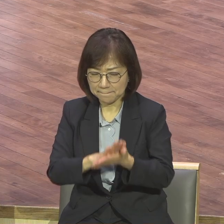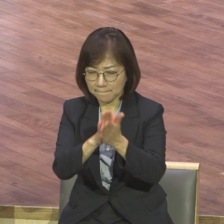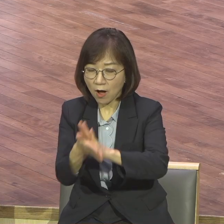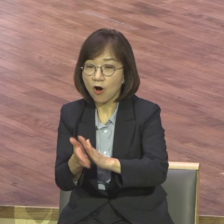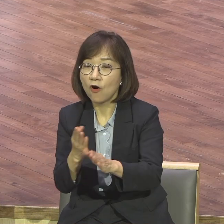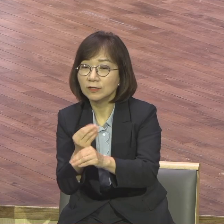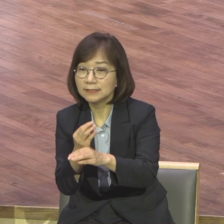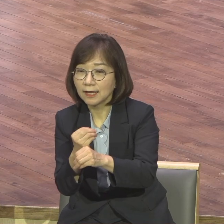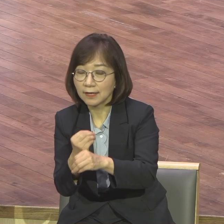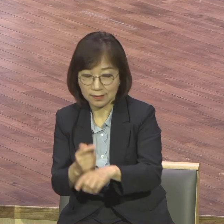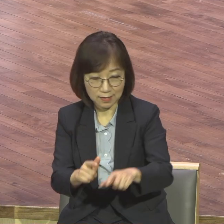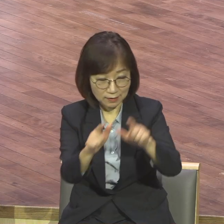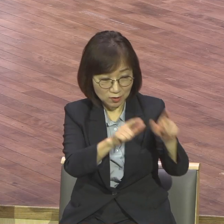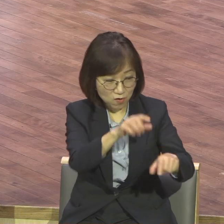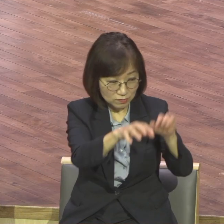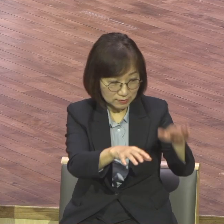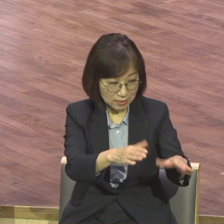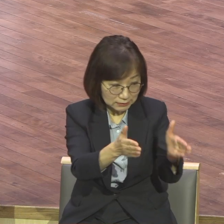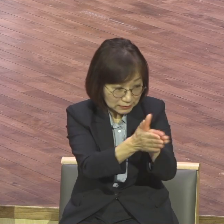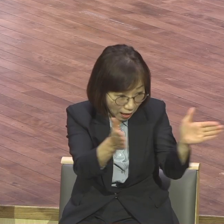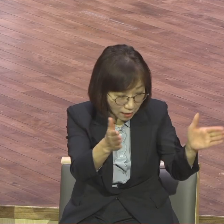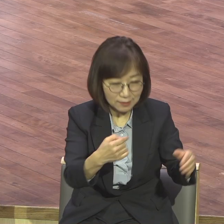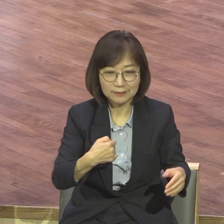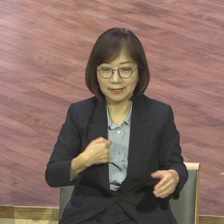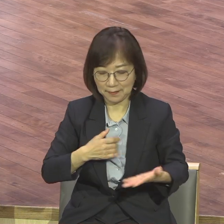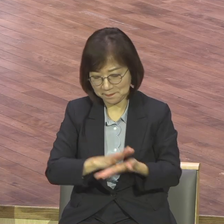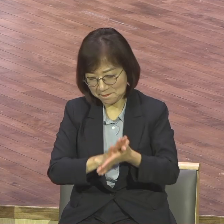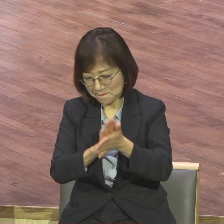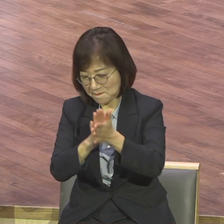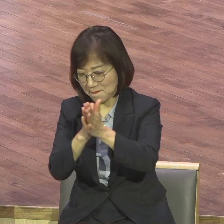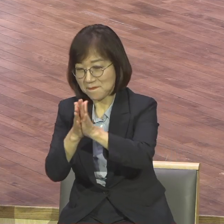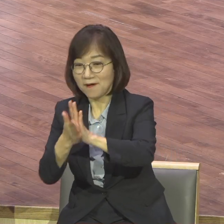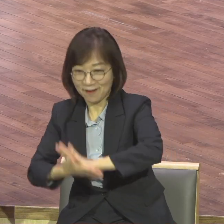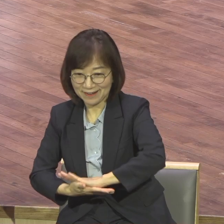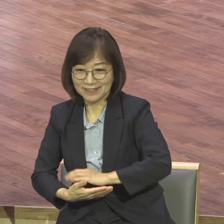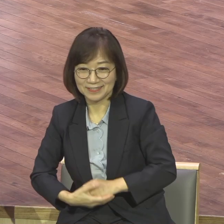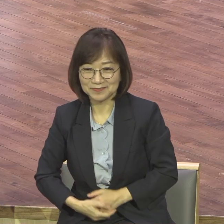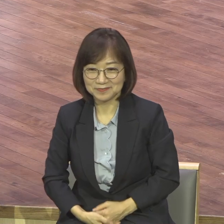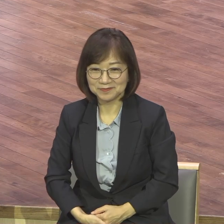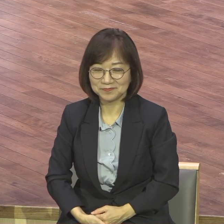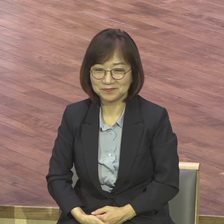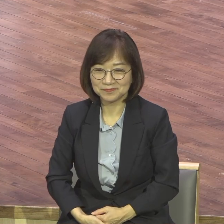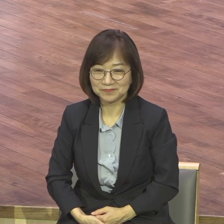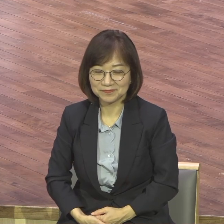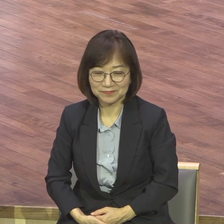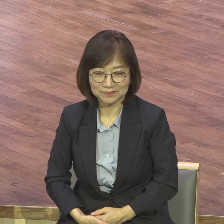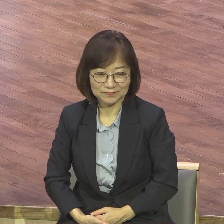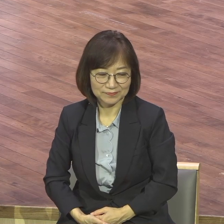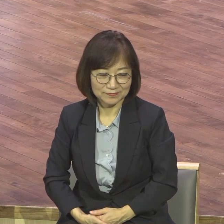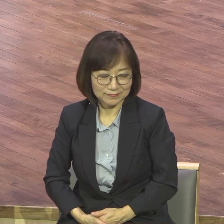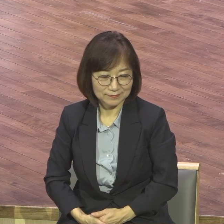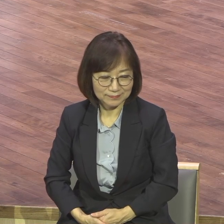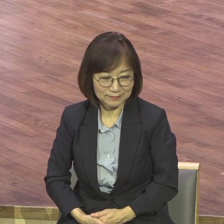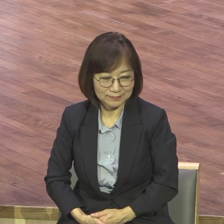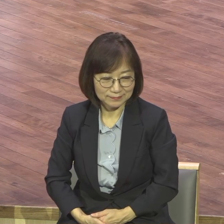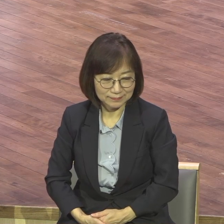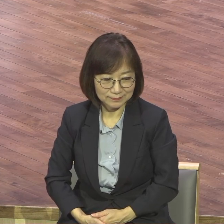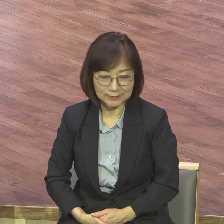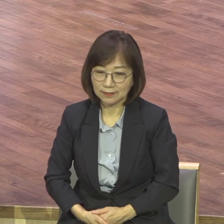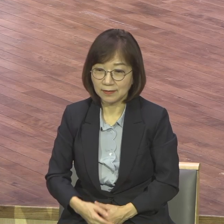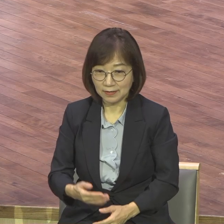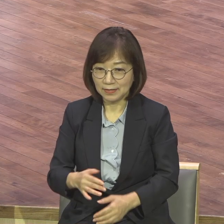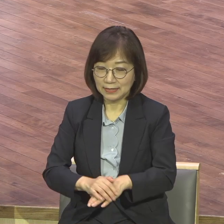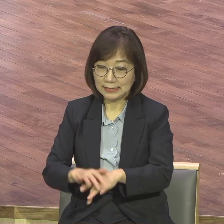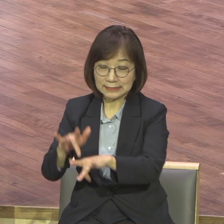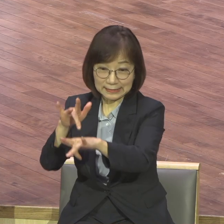현장 회복입니다. 그 사단은요. 딱 하나 못 하게 다른 걸 다 하게. 사랑도 많아. 나름대로 헌신도